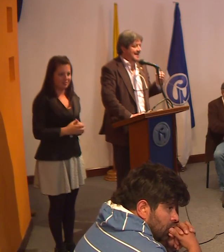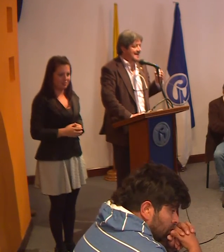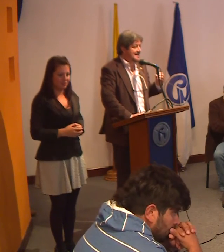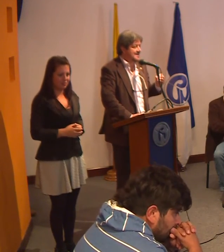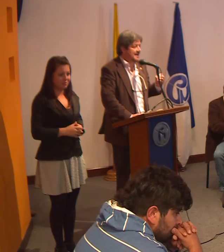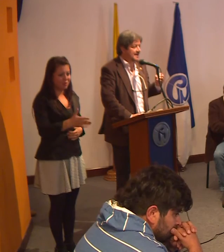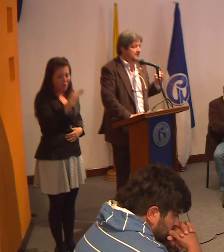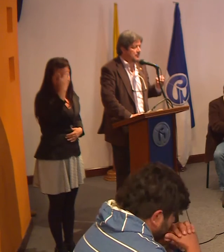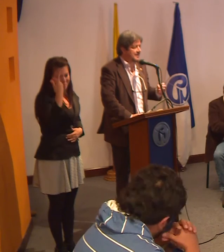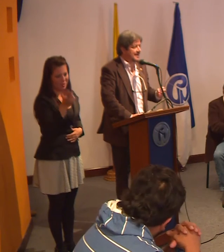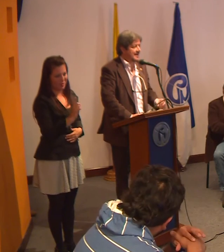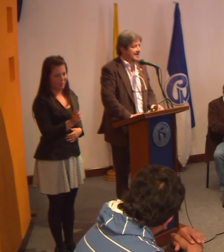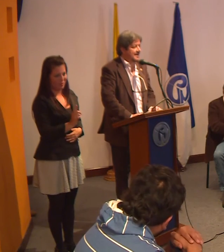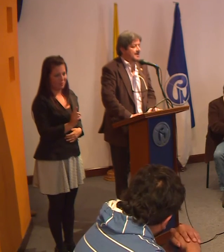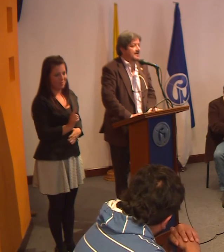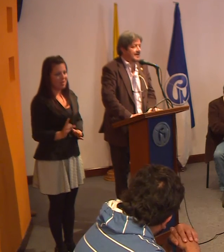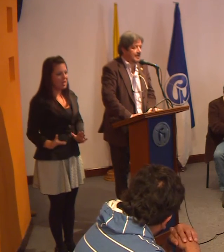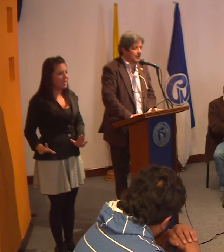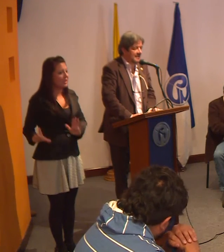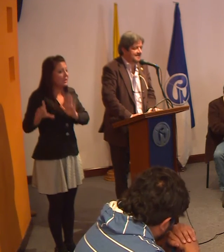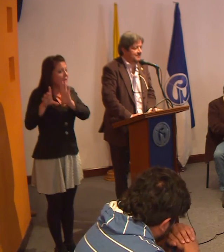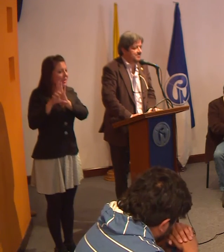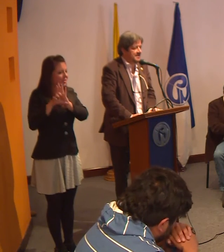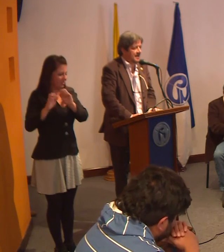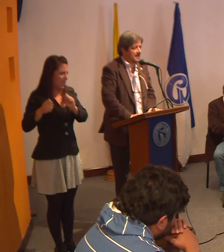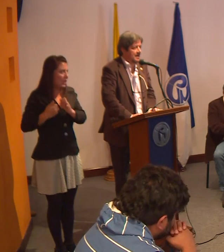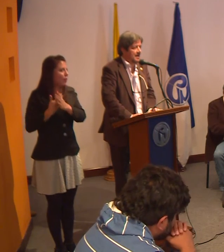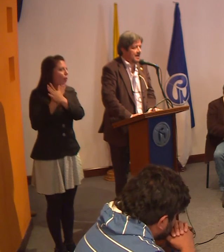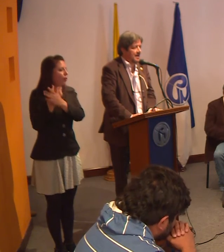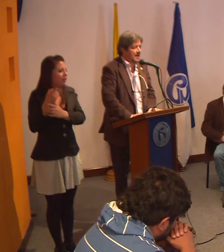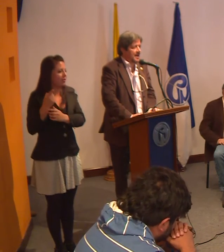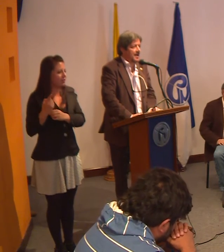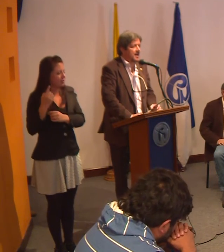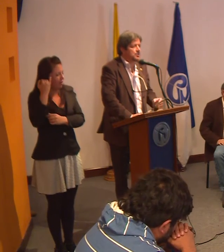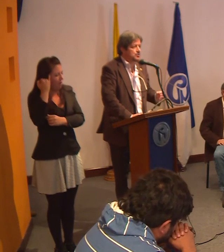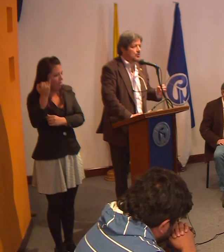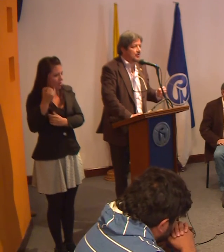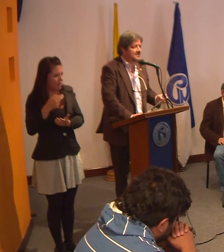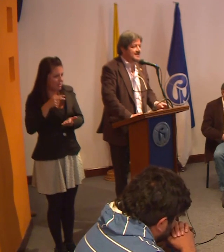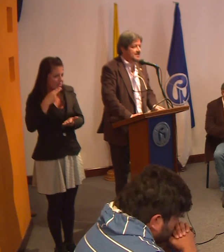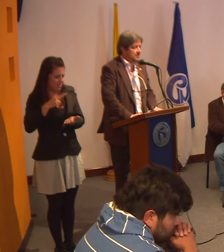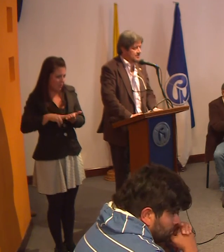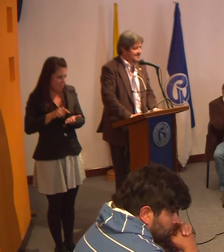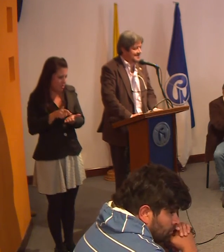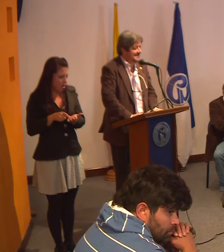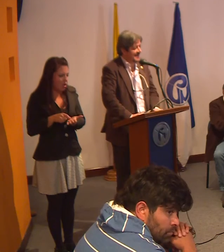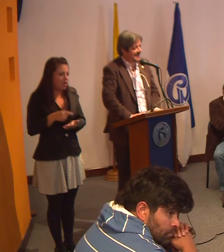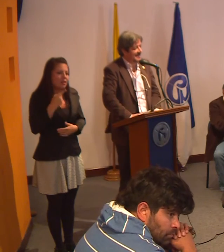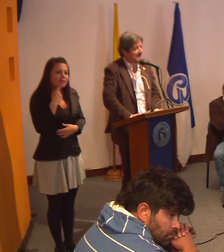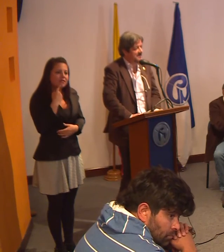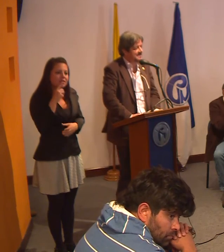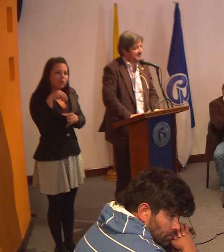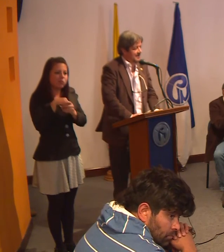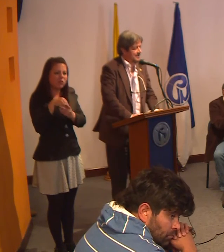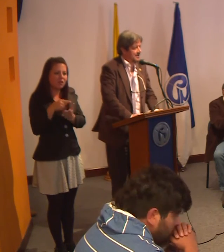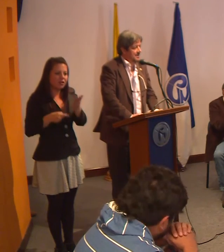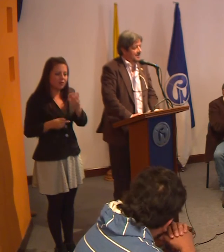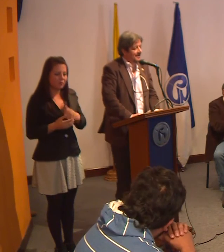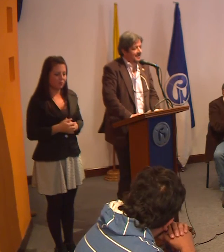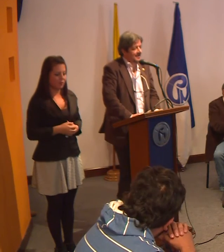olvidemos que la ley de la República que creó la estampilla, en su contenido decía que la